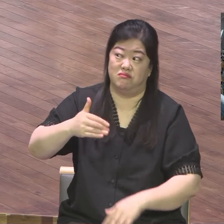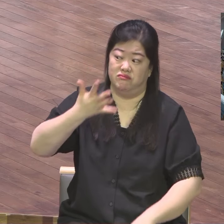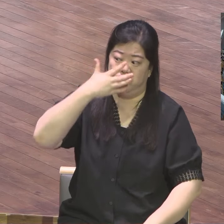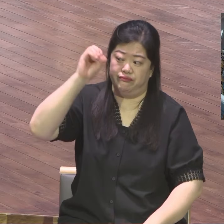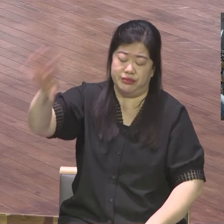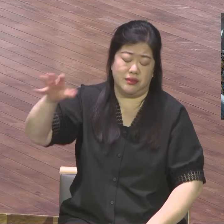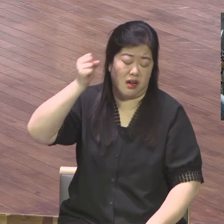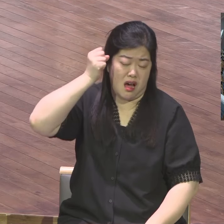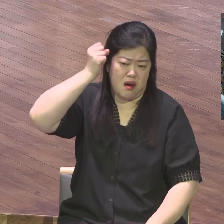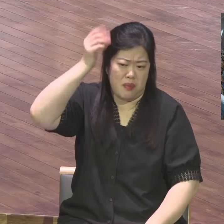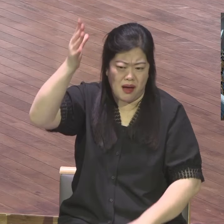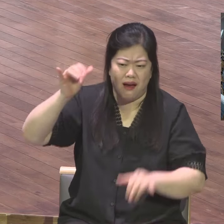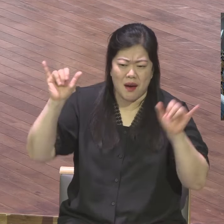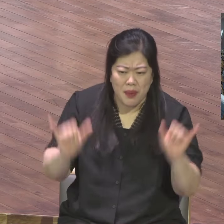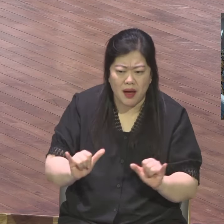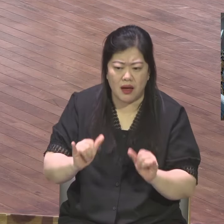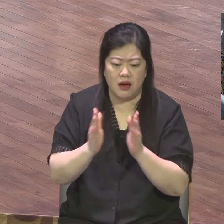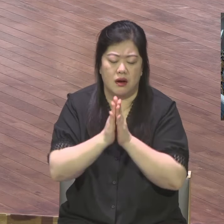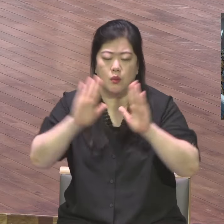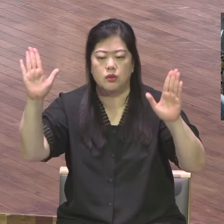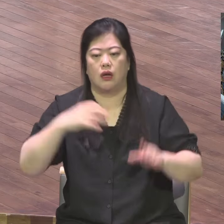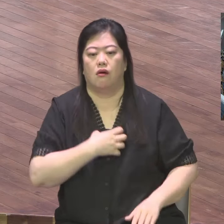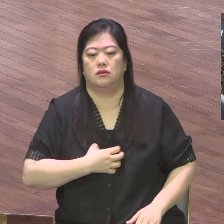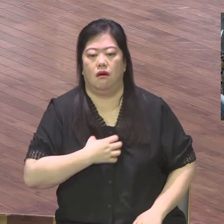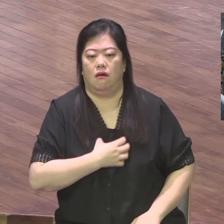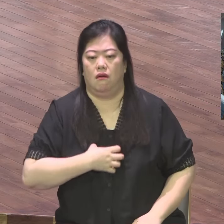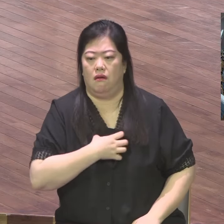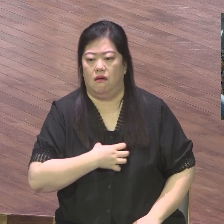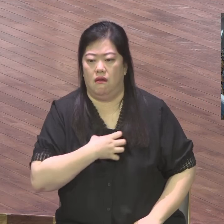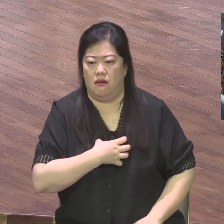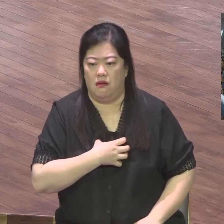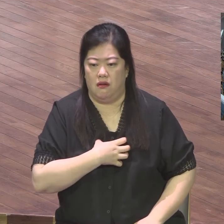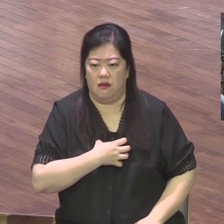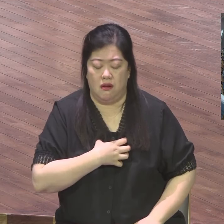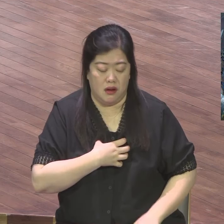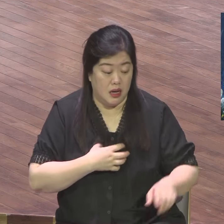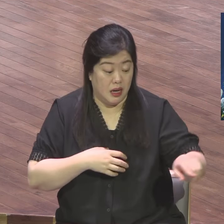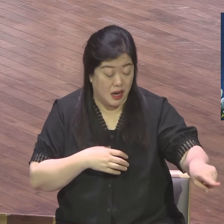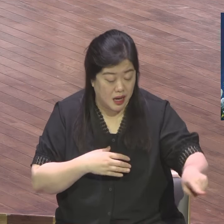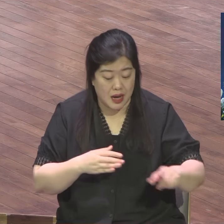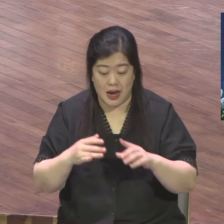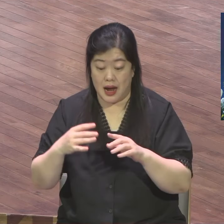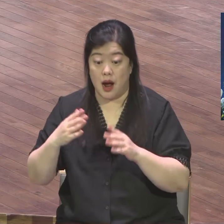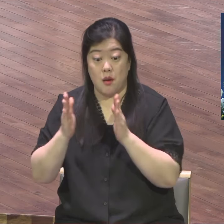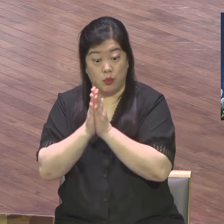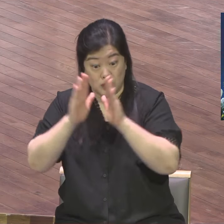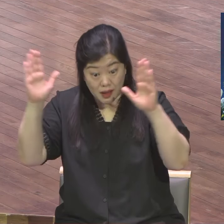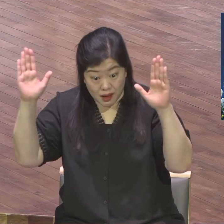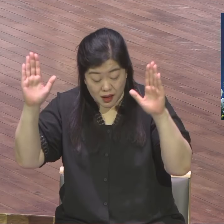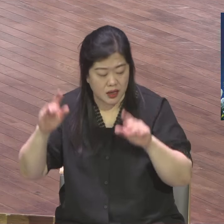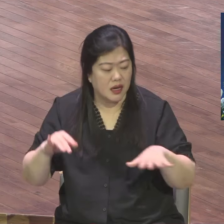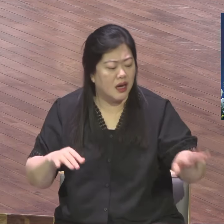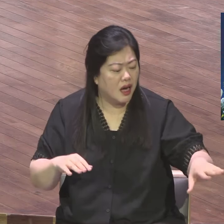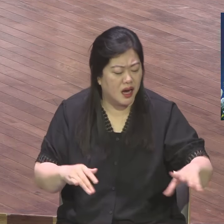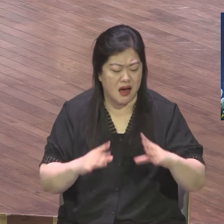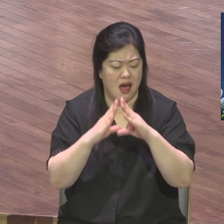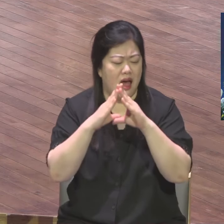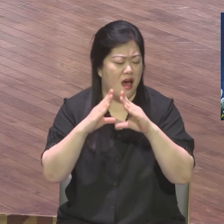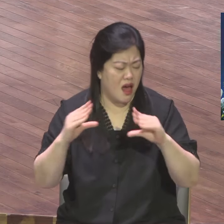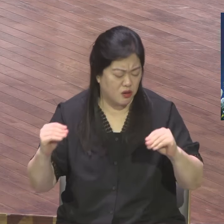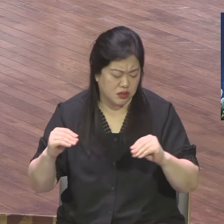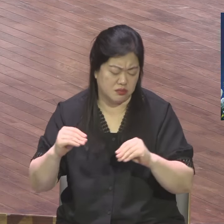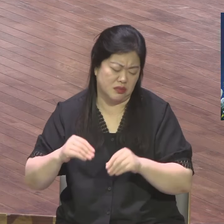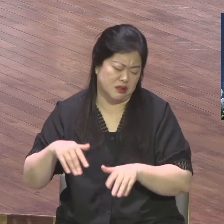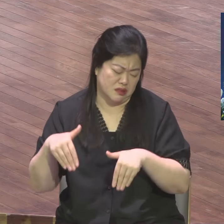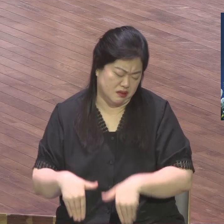잊어버릴까 염려하노라. 미리 염려하는 거요. 가나안 땅 들어가게 되면 이제 막 잘 살게 될 텐데, 어? 이제는 막